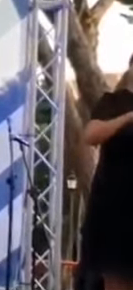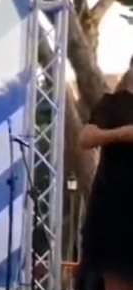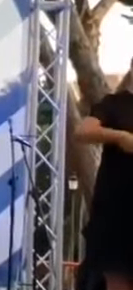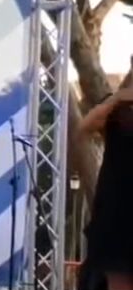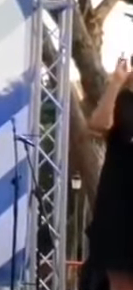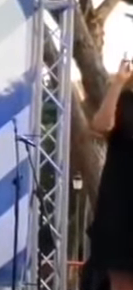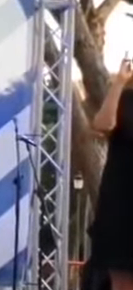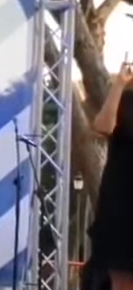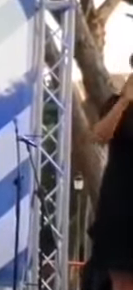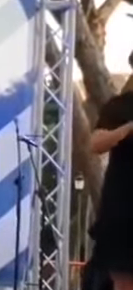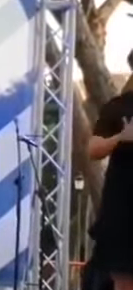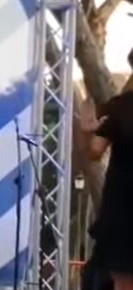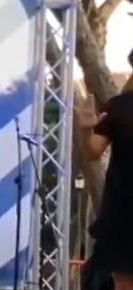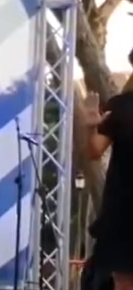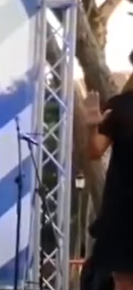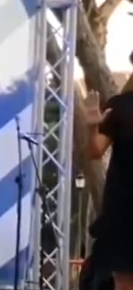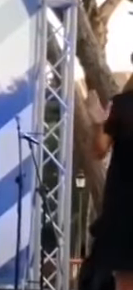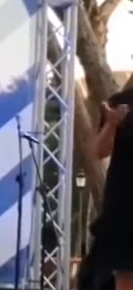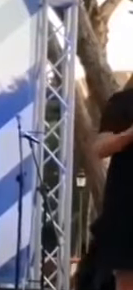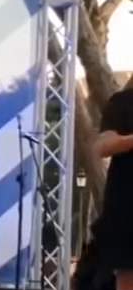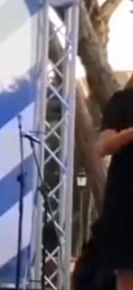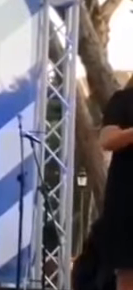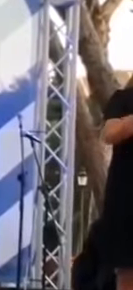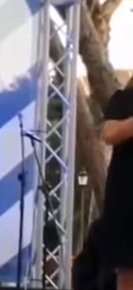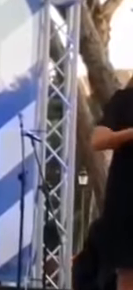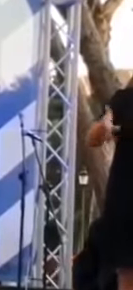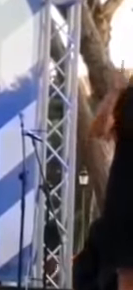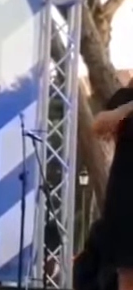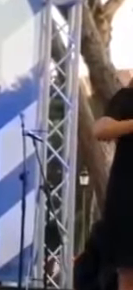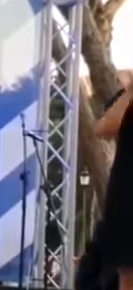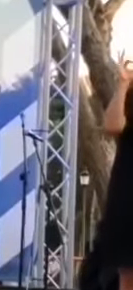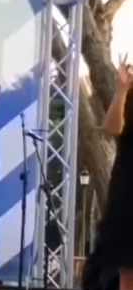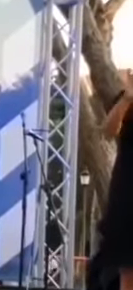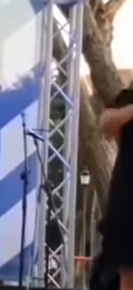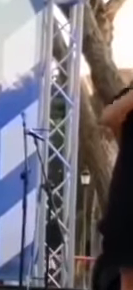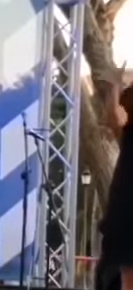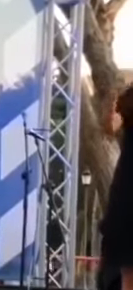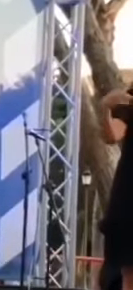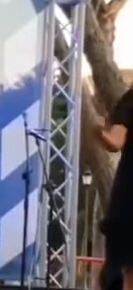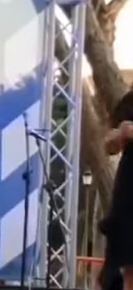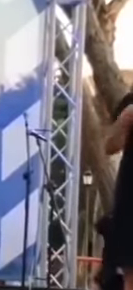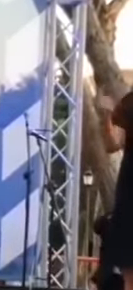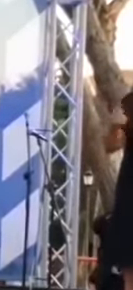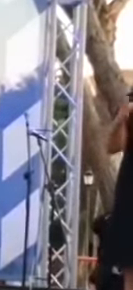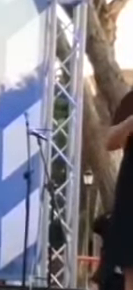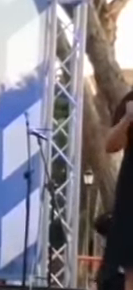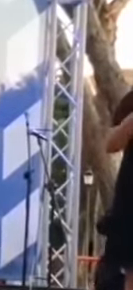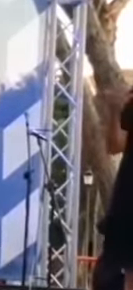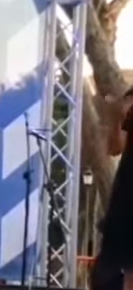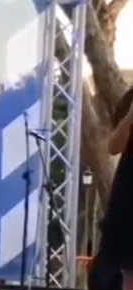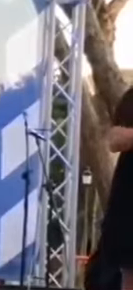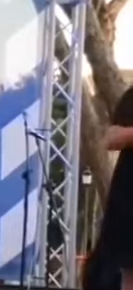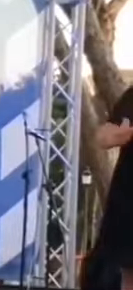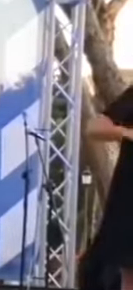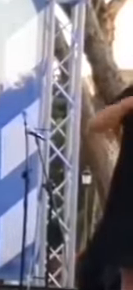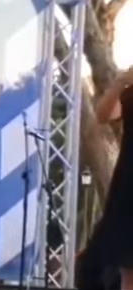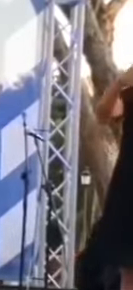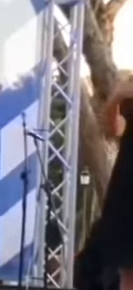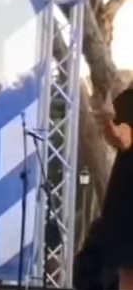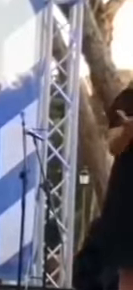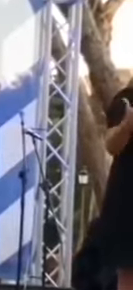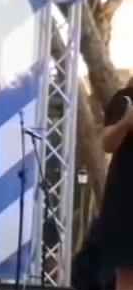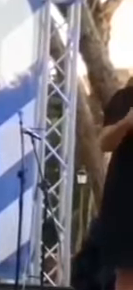deboli, niente, non è stato accolto niente, perché loro erano in altre faccende affaccendati. Di che si occupava il decreto rilancio? Ve lo